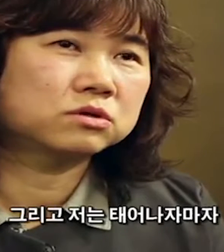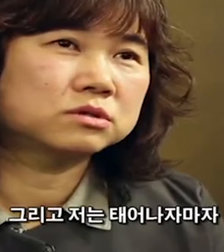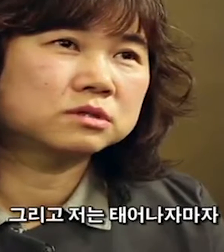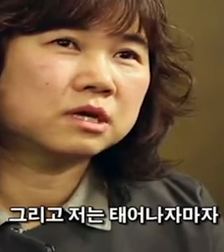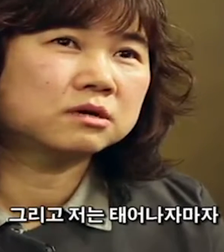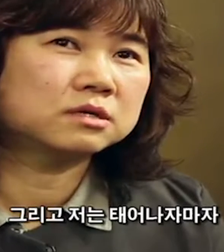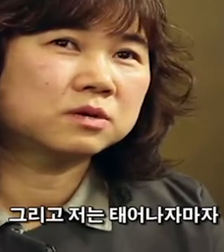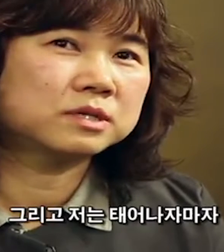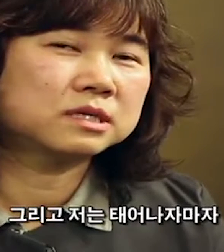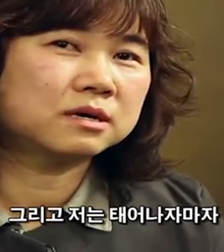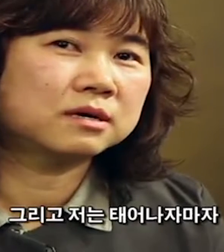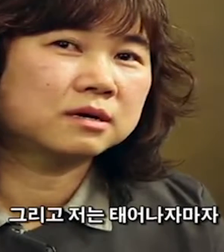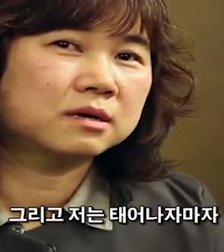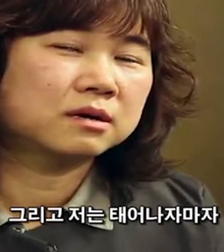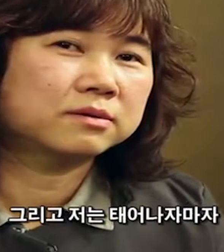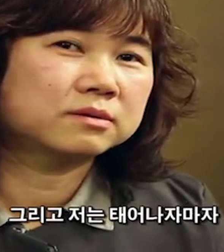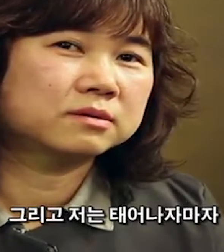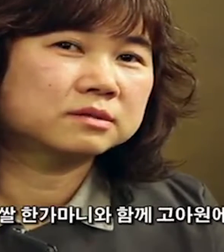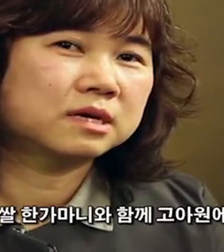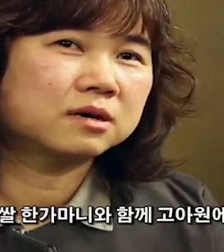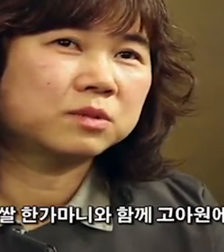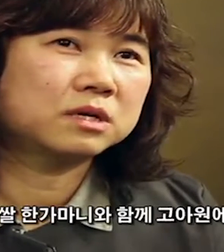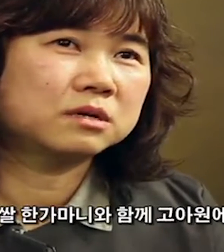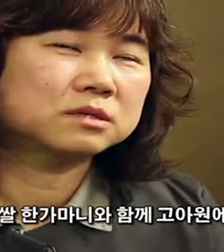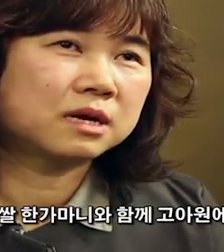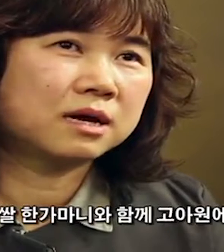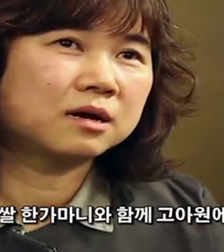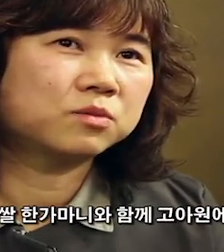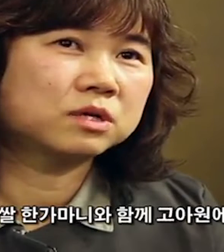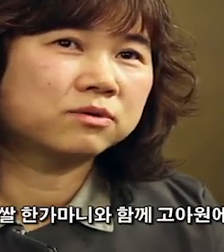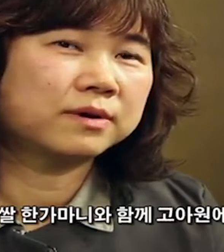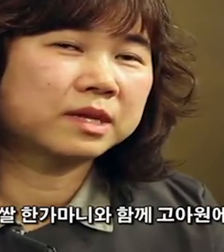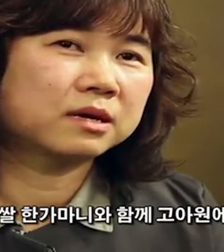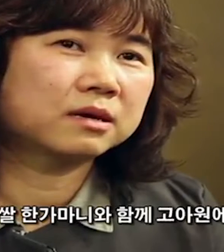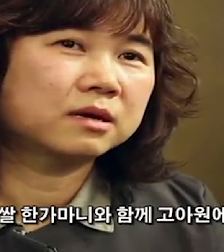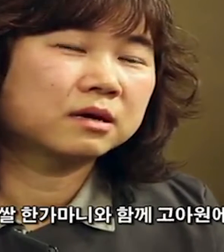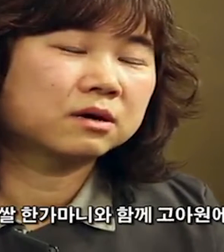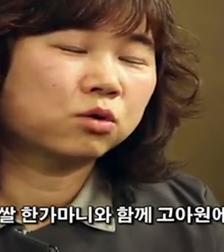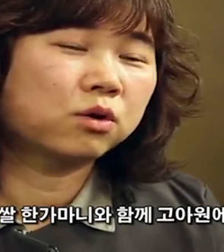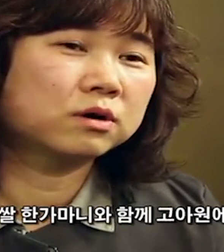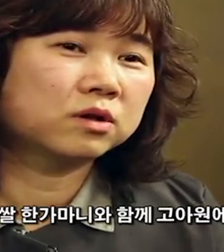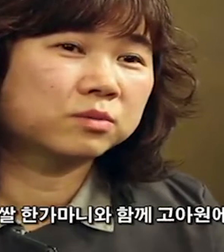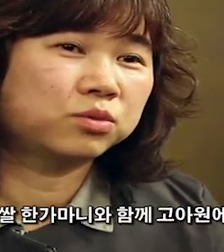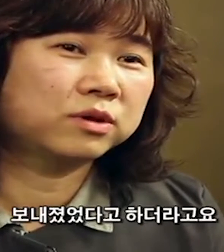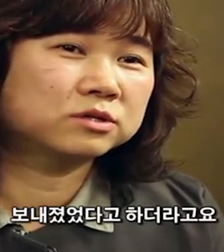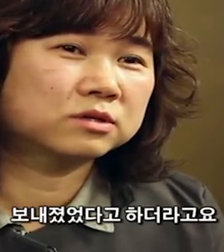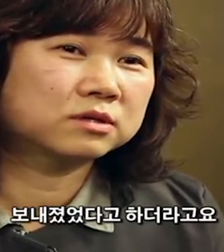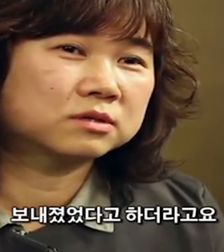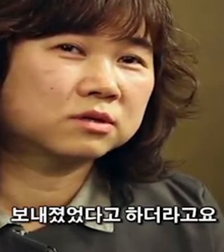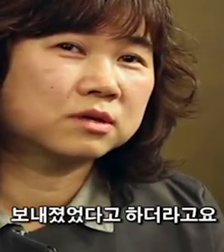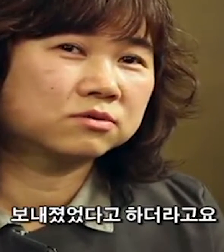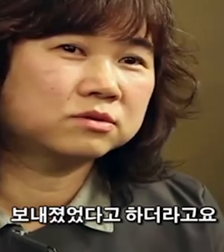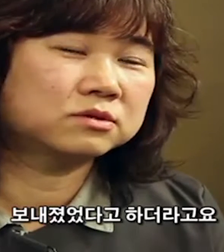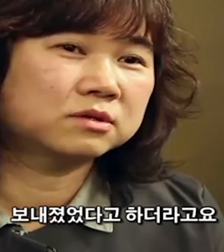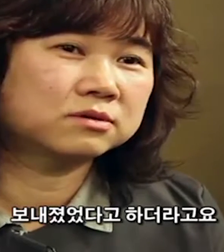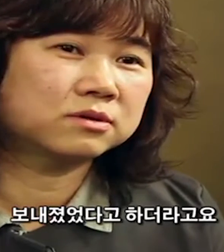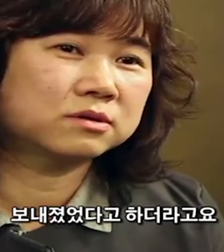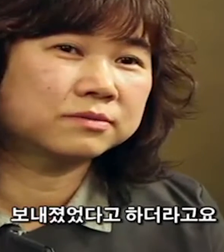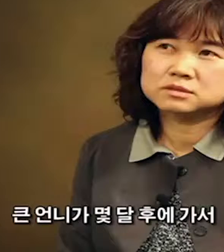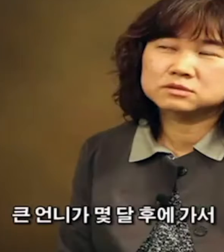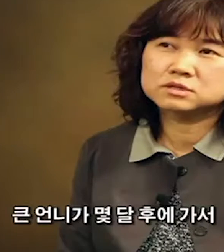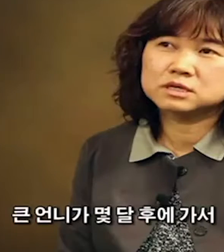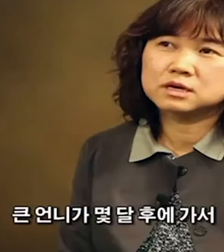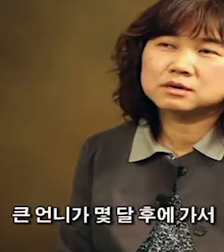그리고 저는 태어나자마자 쌀 한 갑만이와 함께 고아원에 보내셨다고